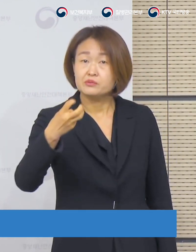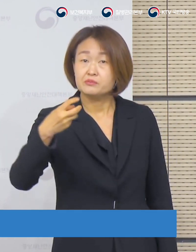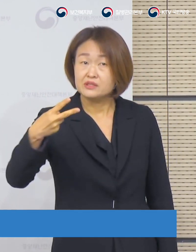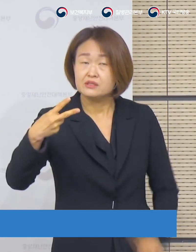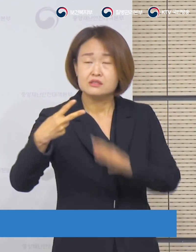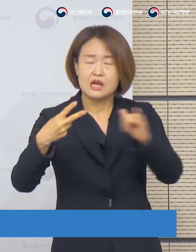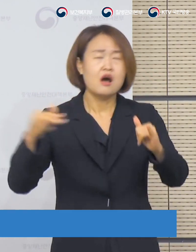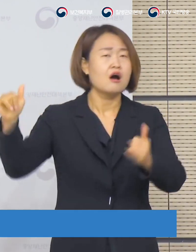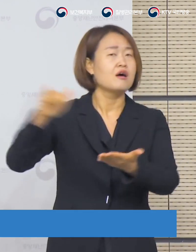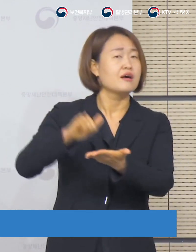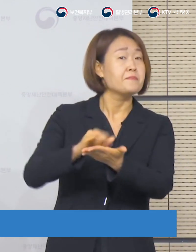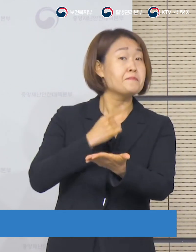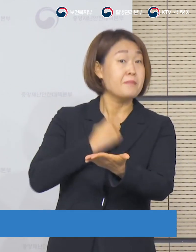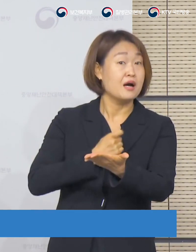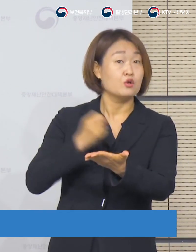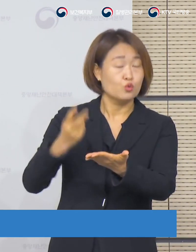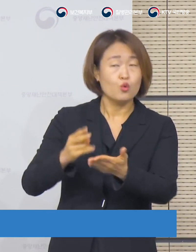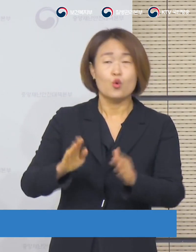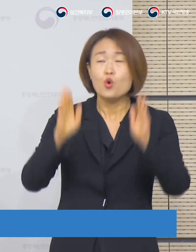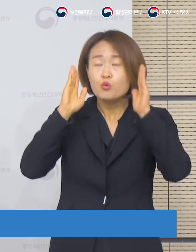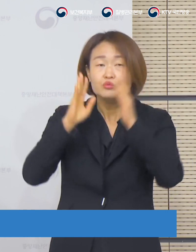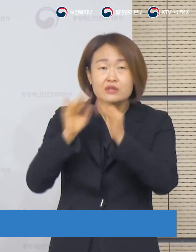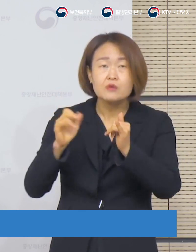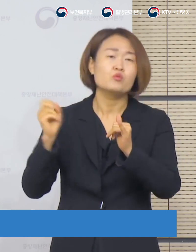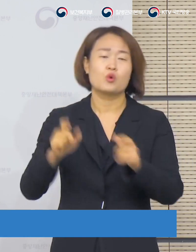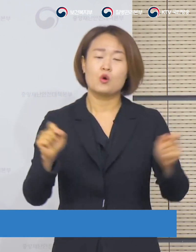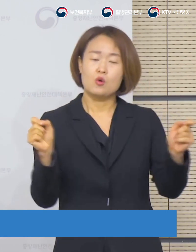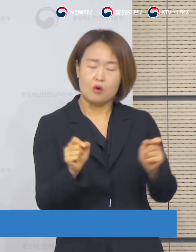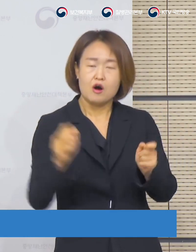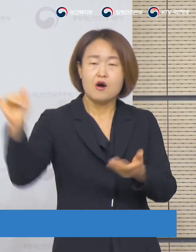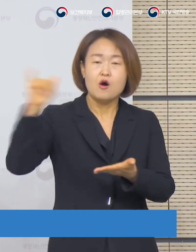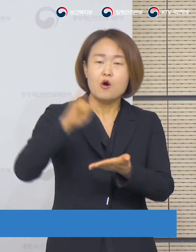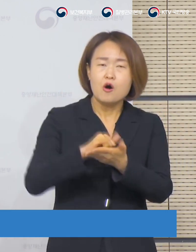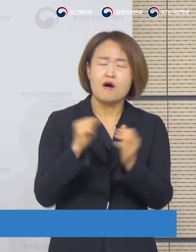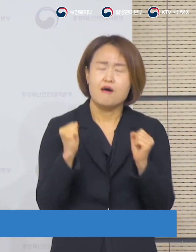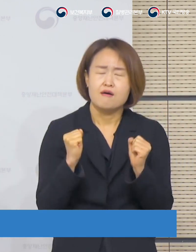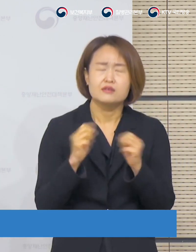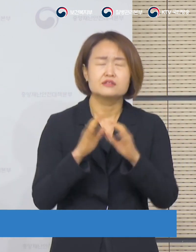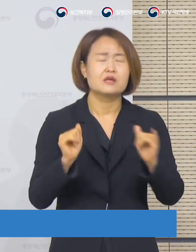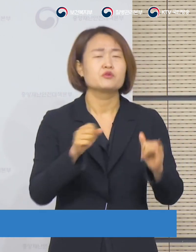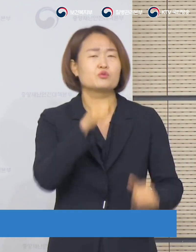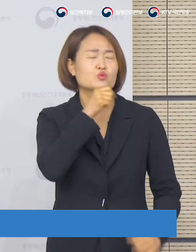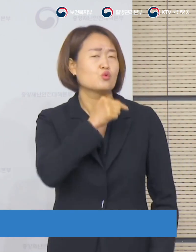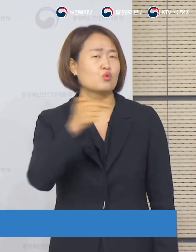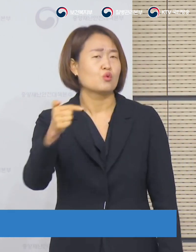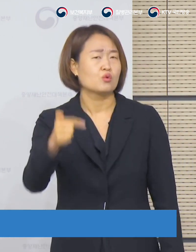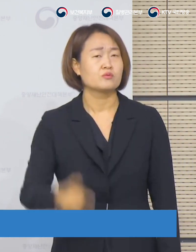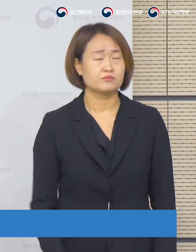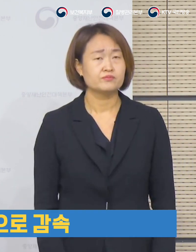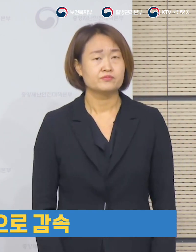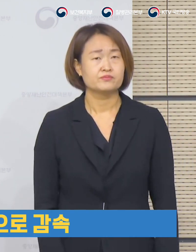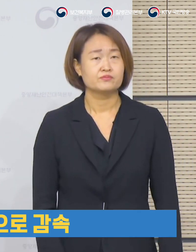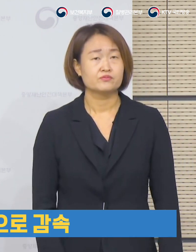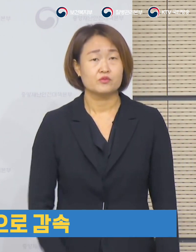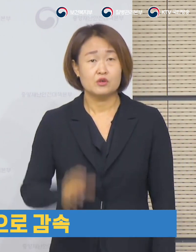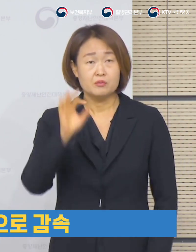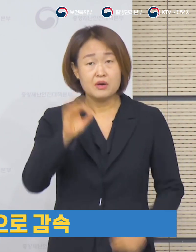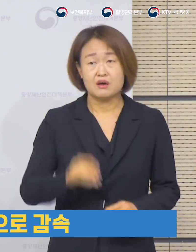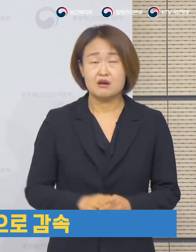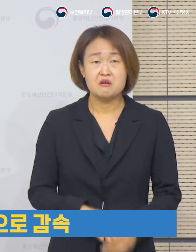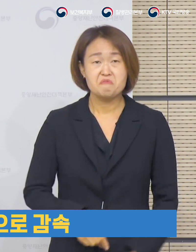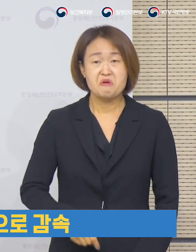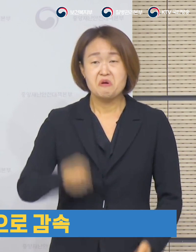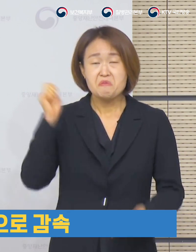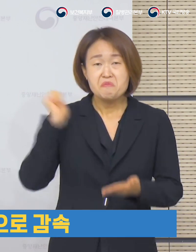1,332명이 입국하였고 유학생과 단기 체류자가 높은 비율을 차지하고 있습니다. 무사증 입국